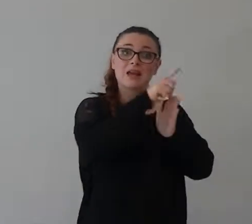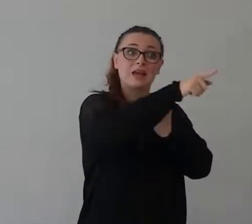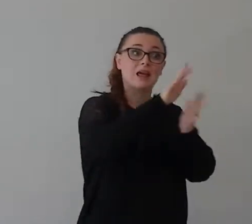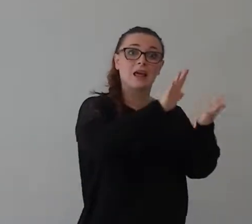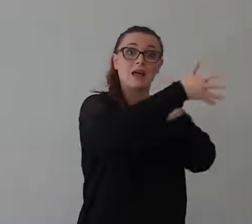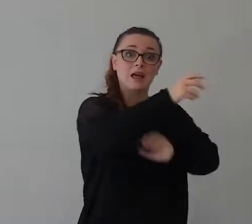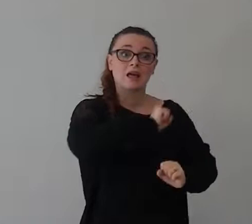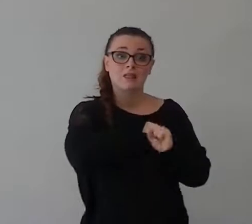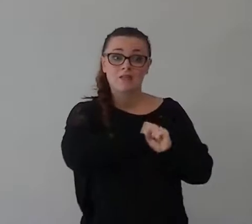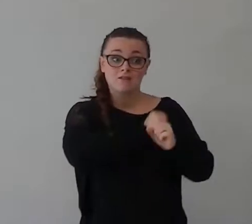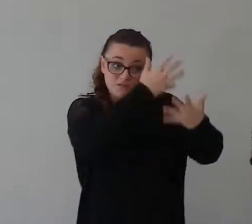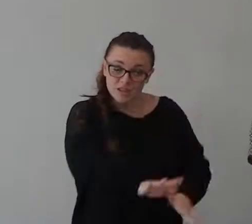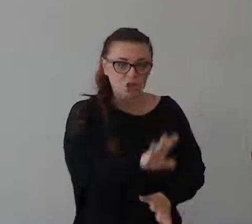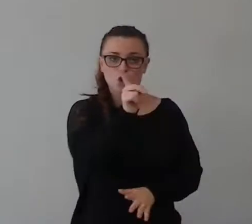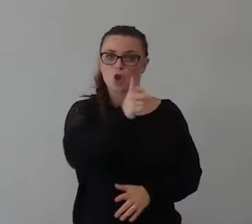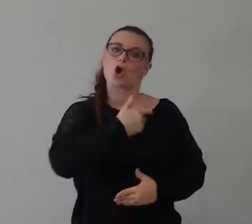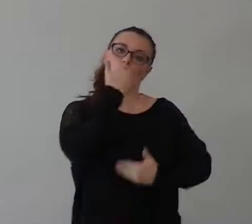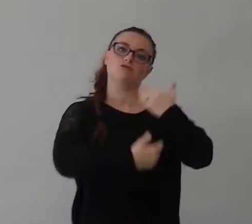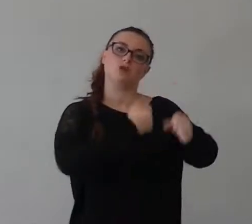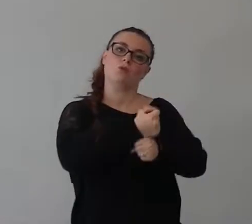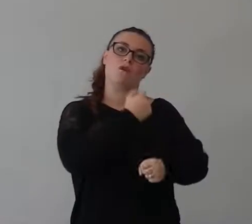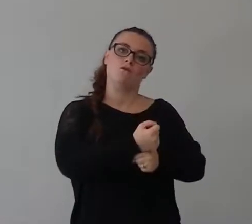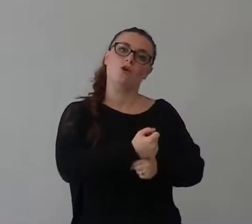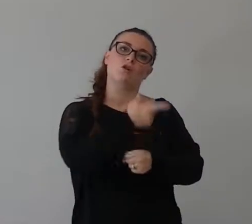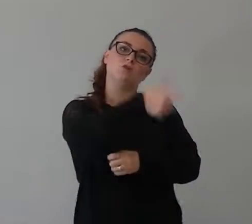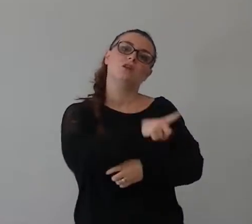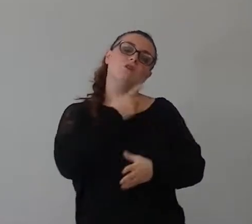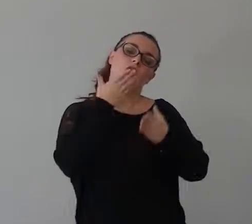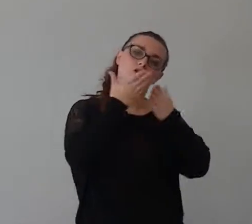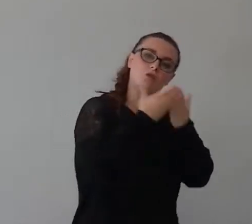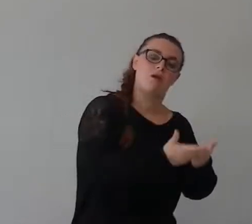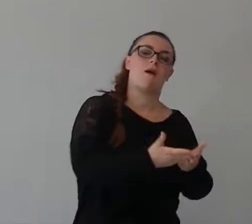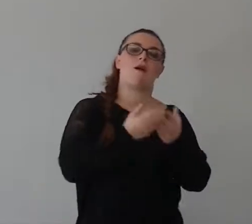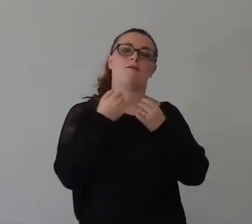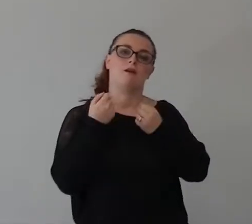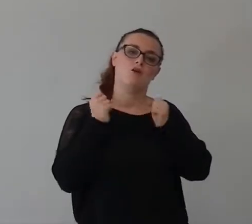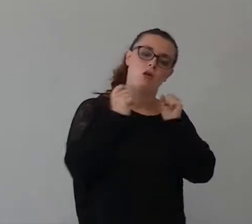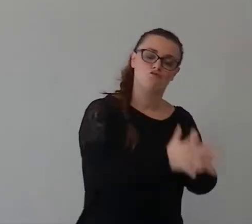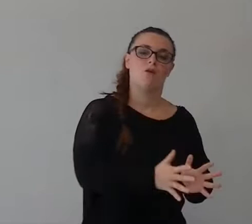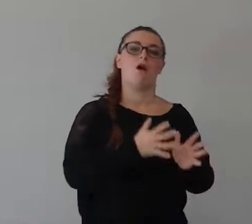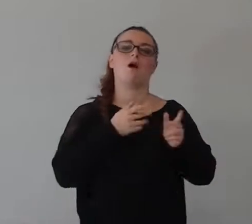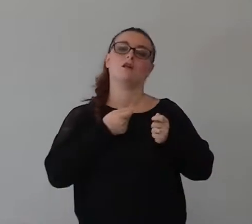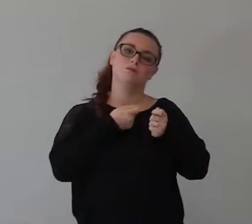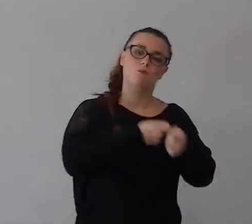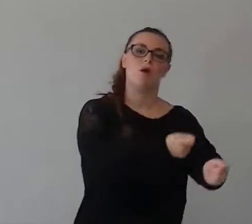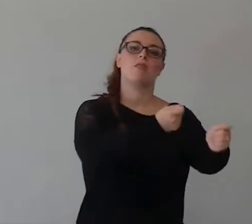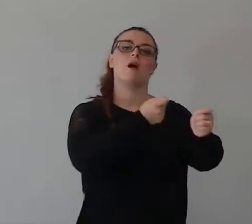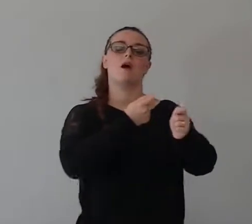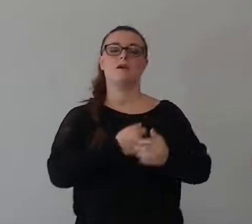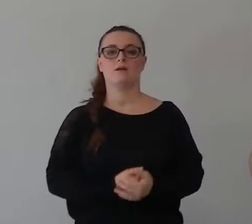che tu porti qualcuno a Cristo, tu sei il punto più vicino a